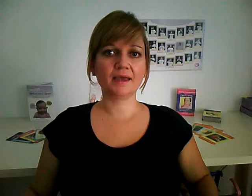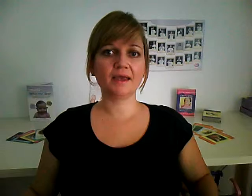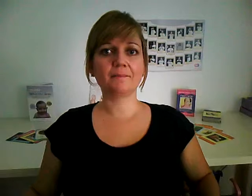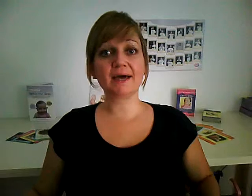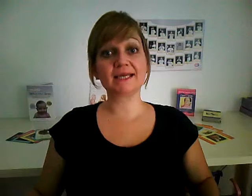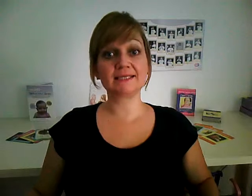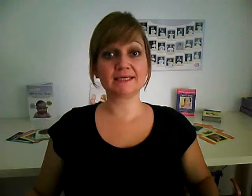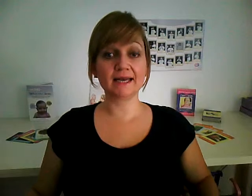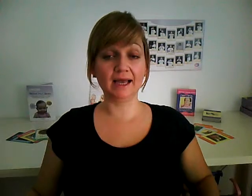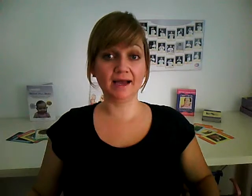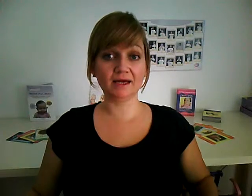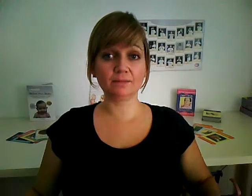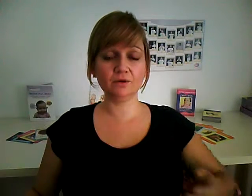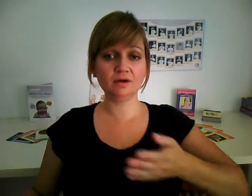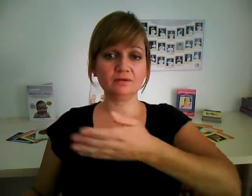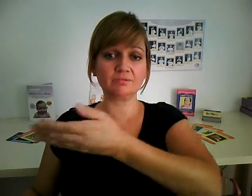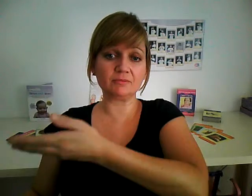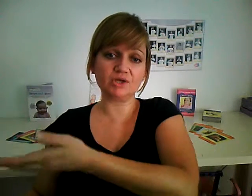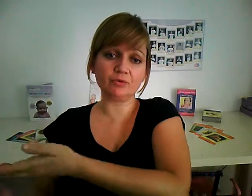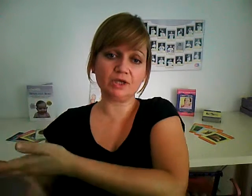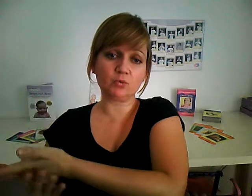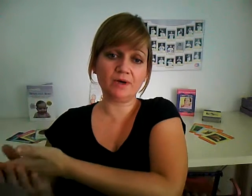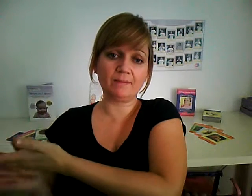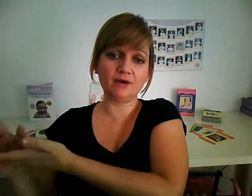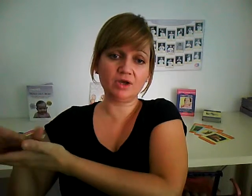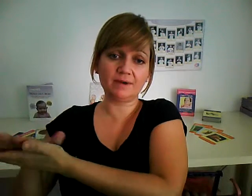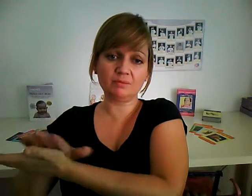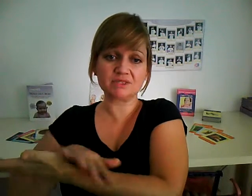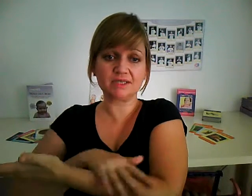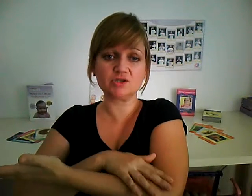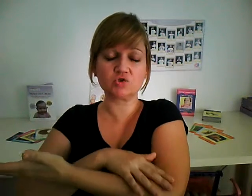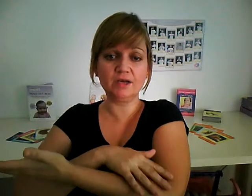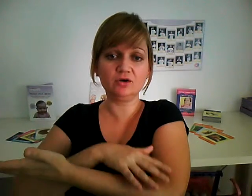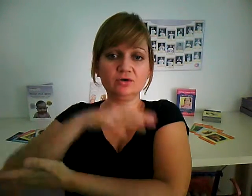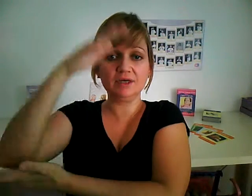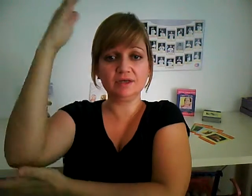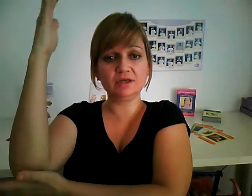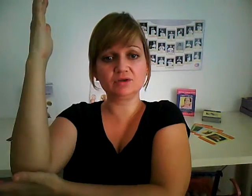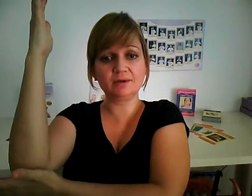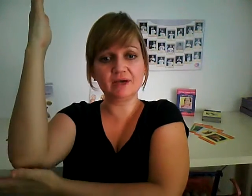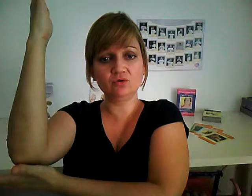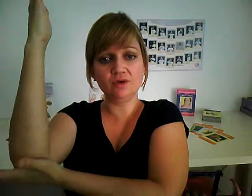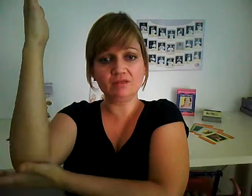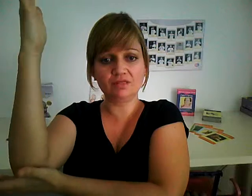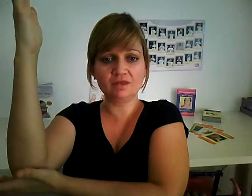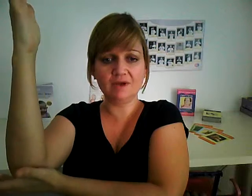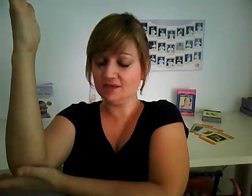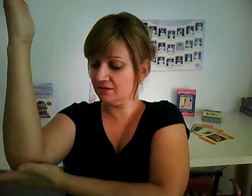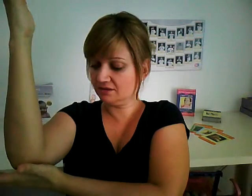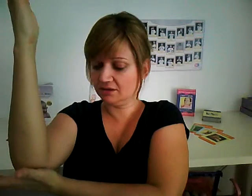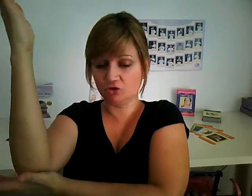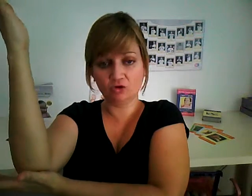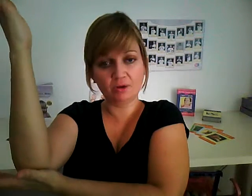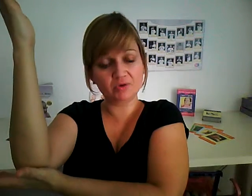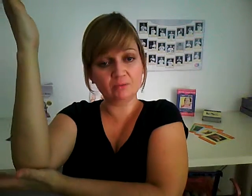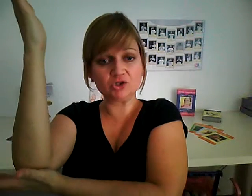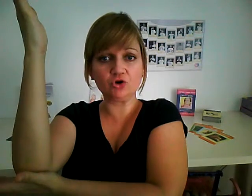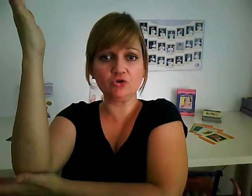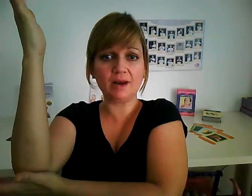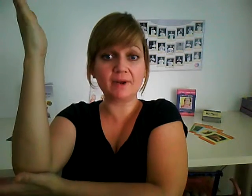Para asignar árbol vamos a poner una mano que va a representar el suelo y otra mano encima, apoyamos el codo en la